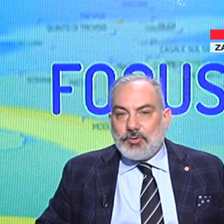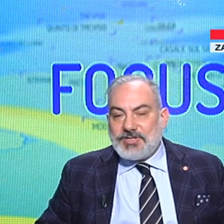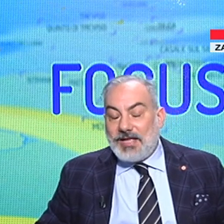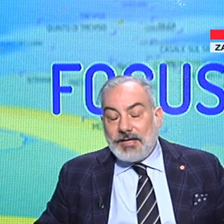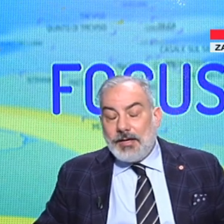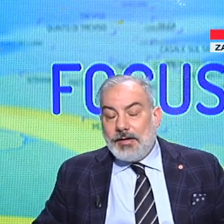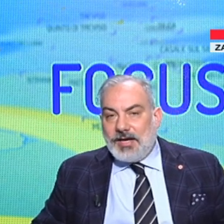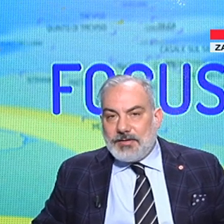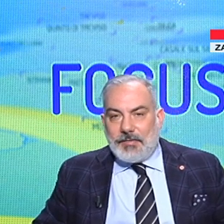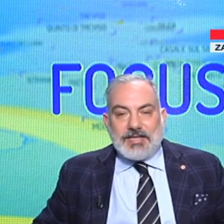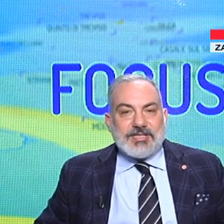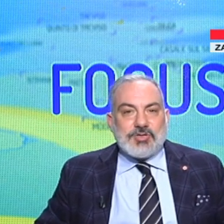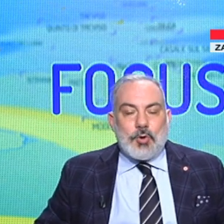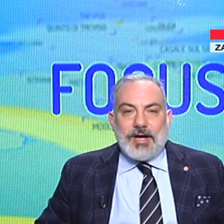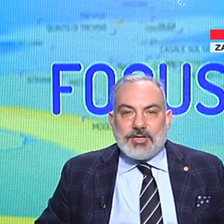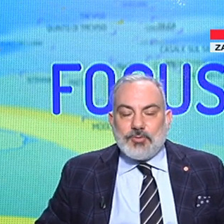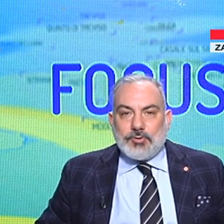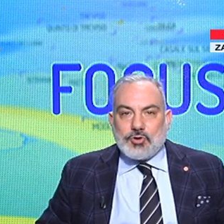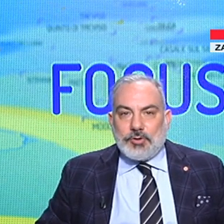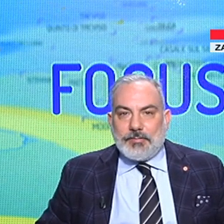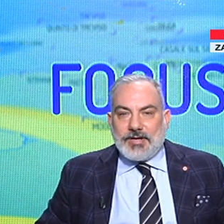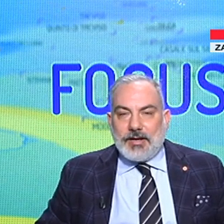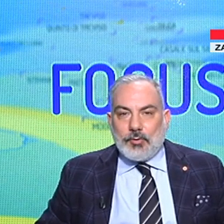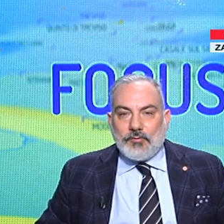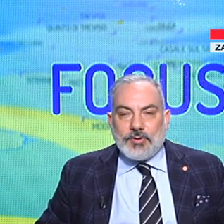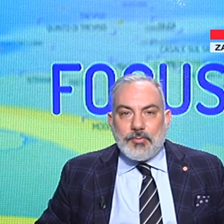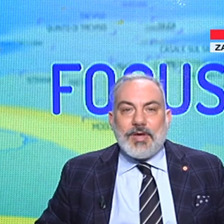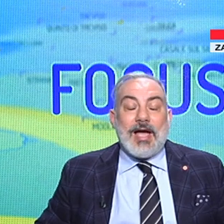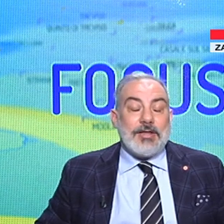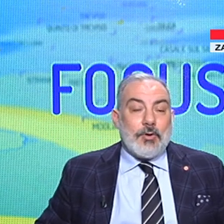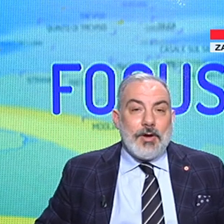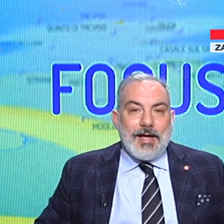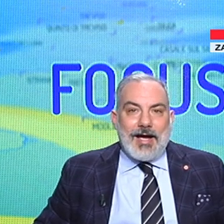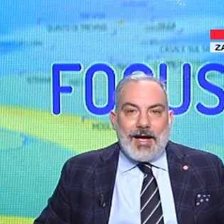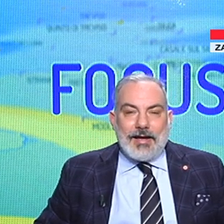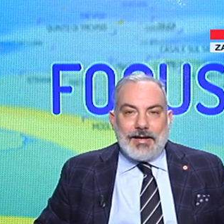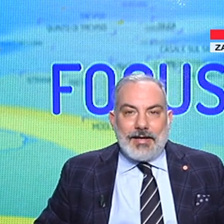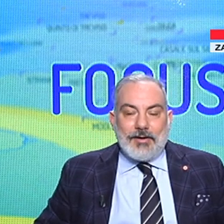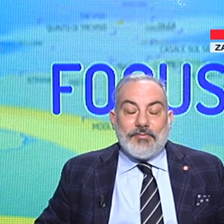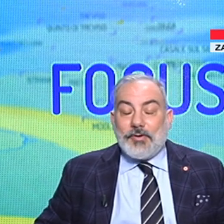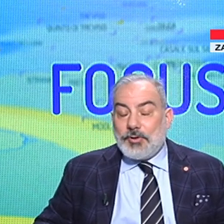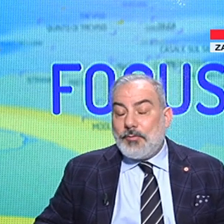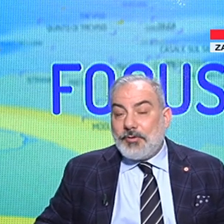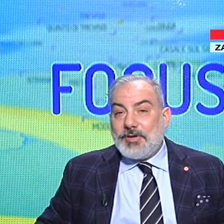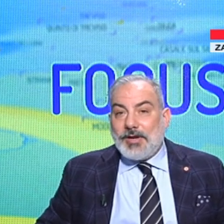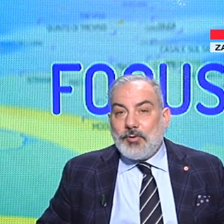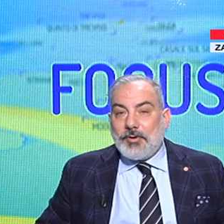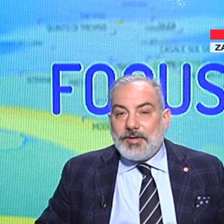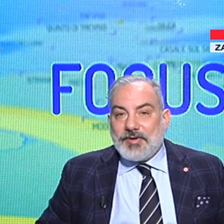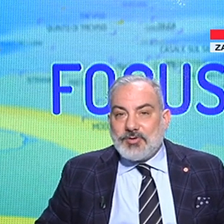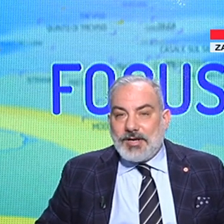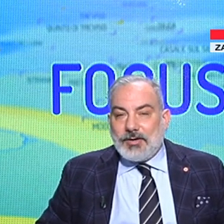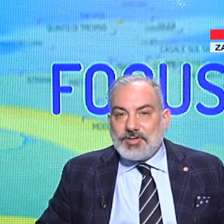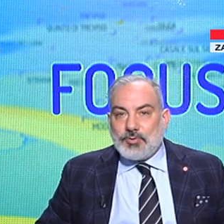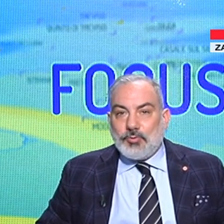ci sono stati, assembramenti che si sono anche subito sciolti perché erano dovuti più che altro a un gran numero